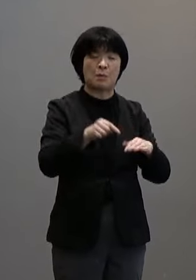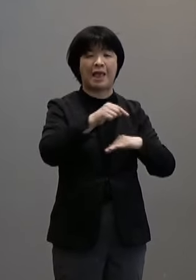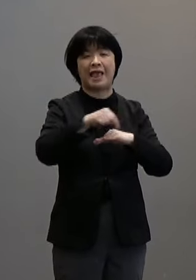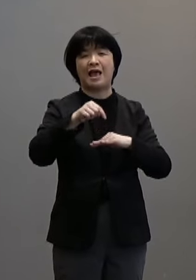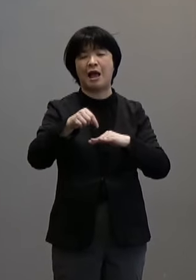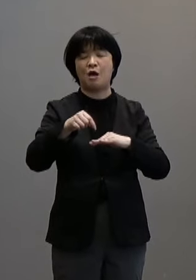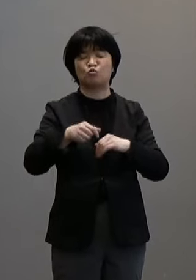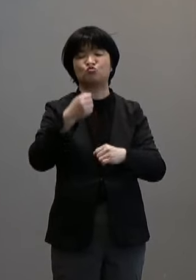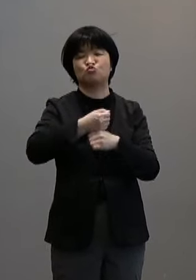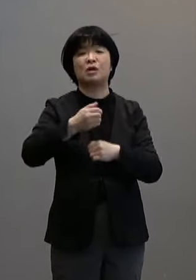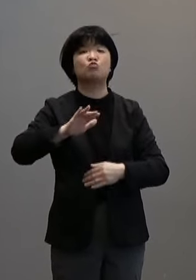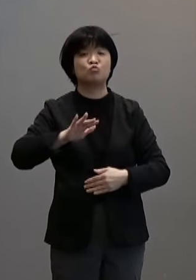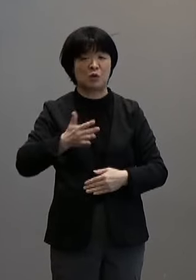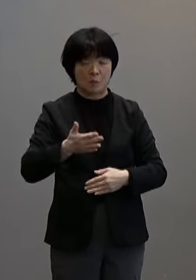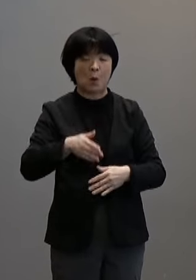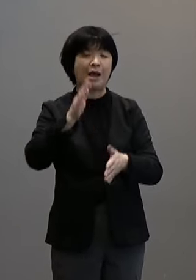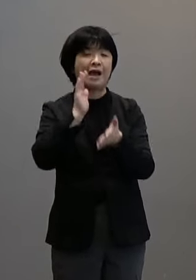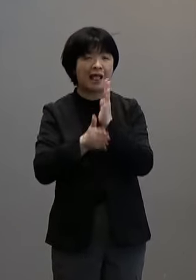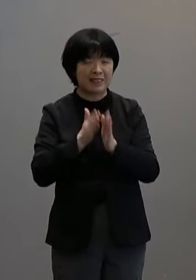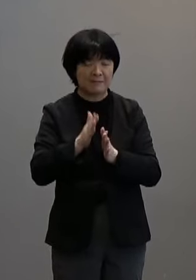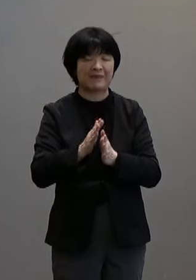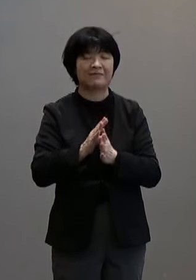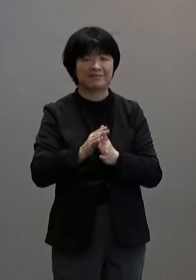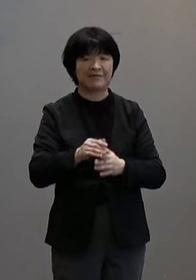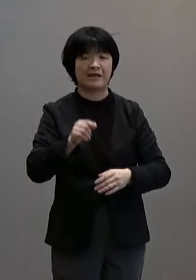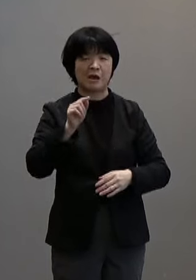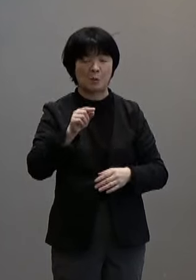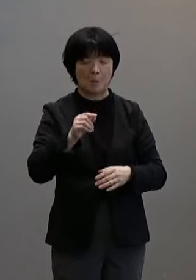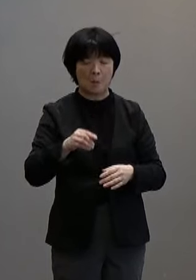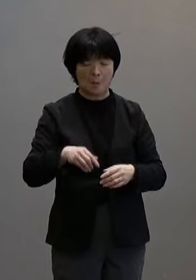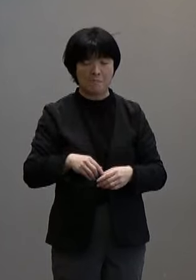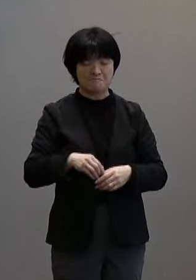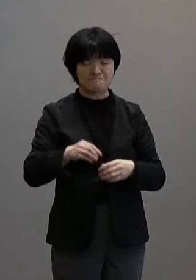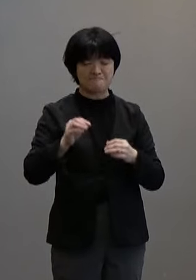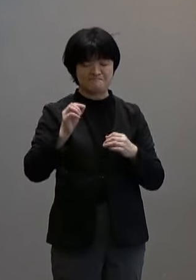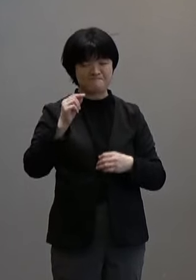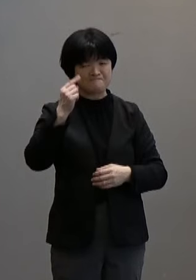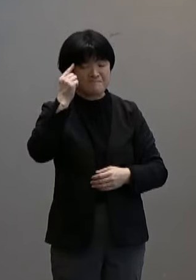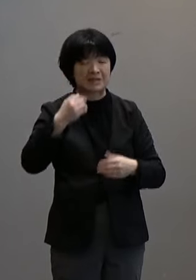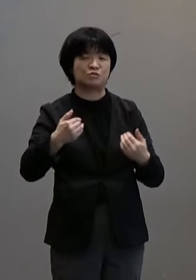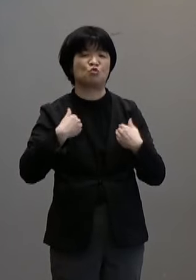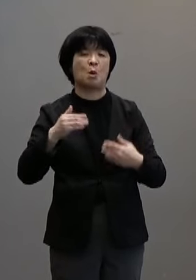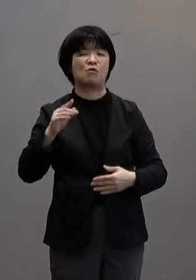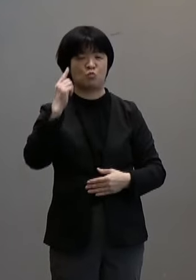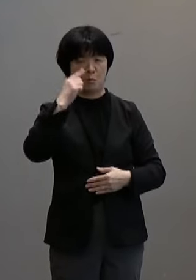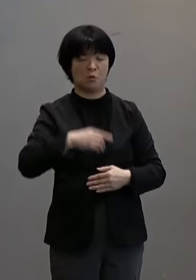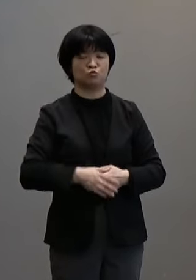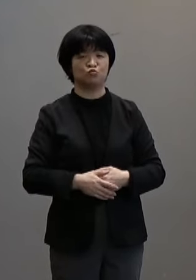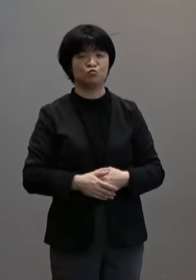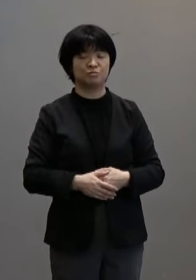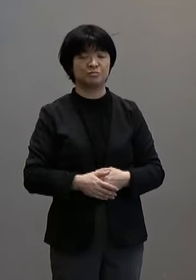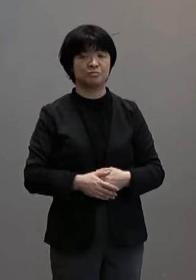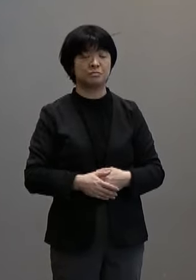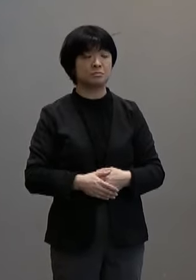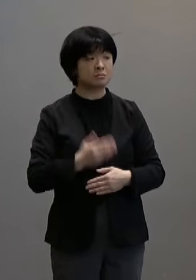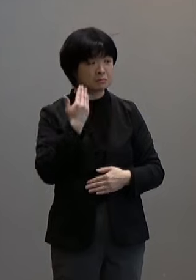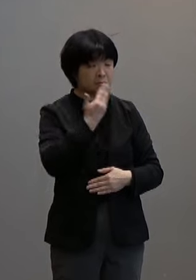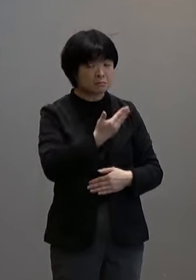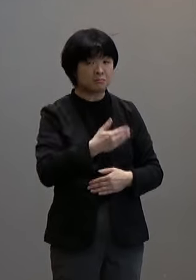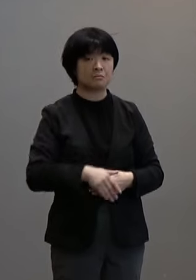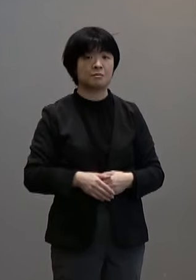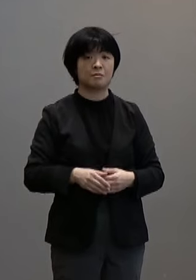やってきてますが、これも再度しっかり総括をしていく必要があるかなというふうに思います。 ありがとうございます。